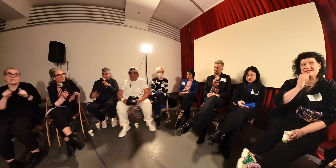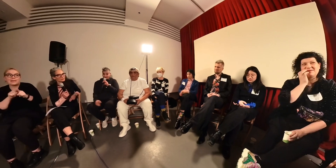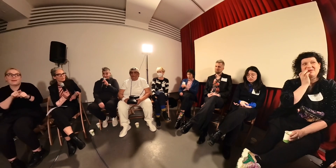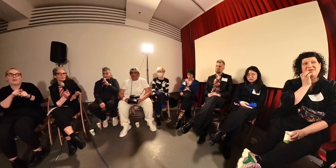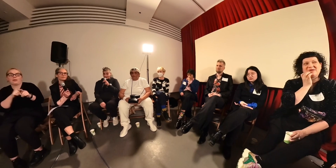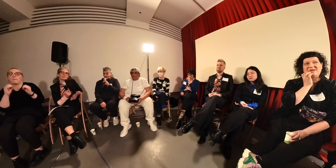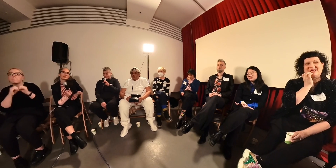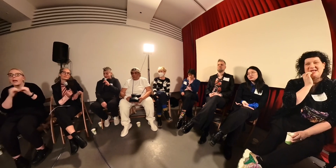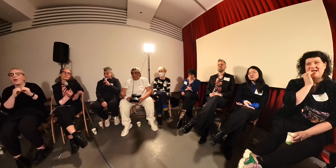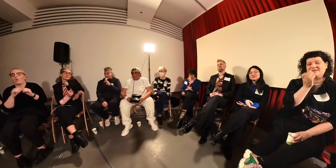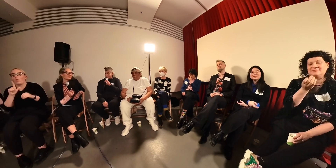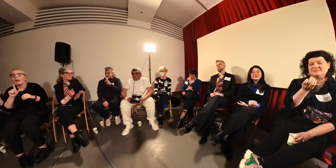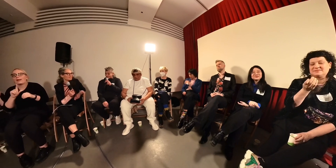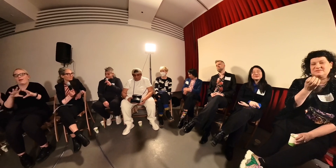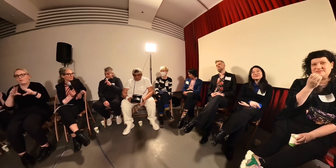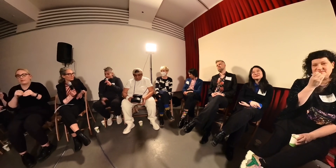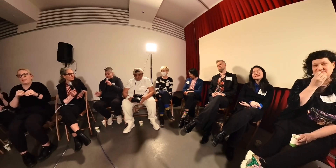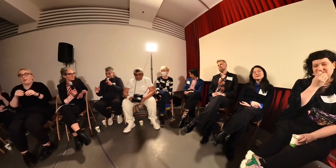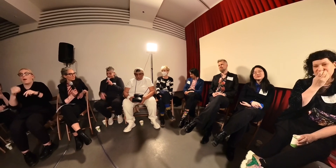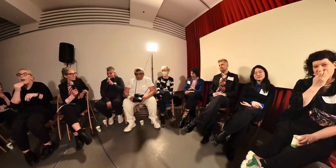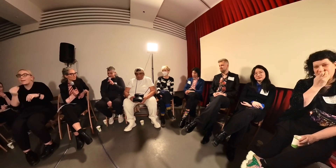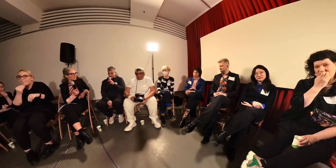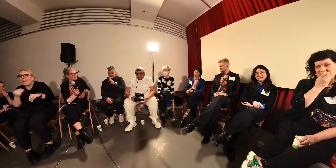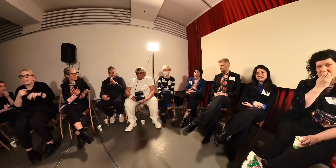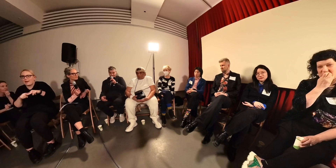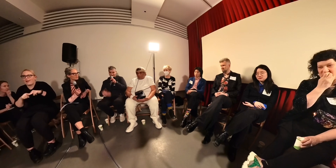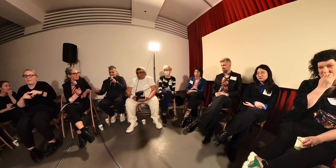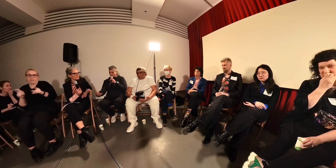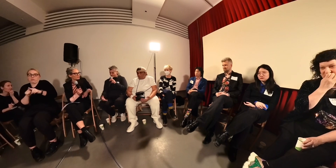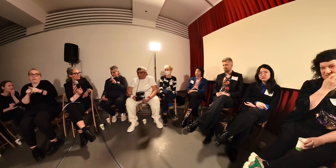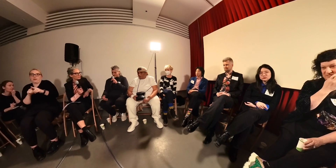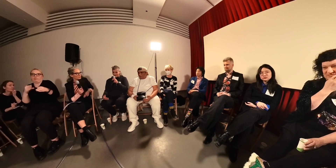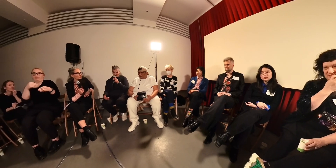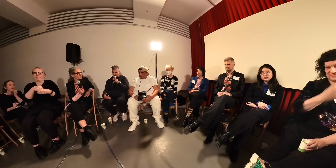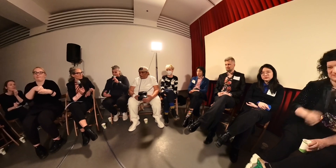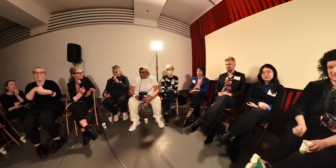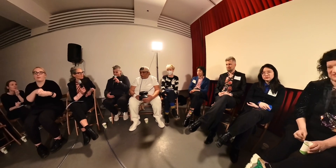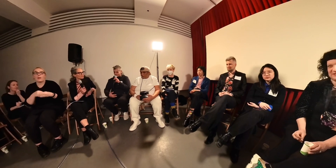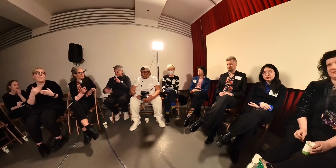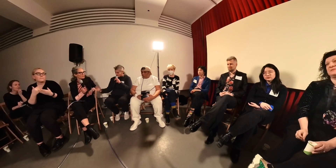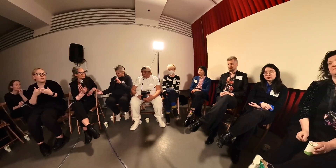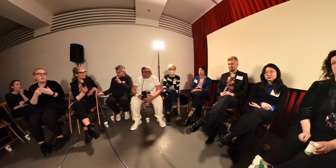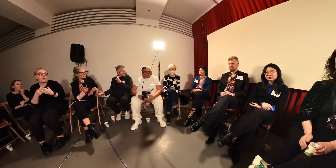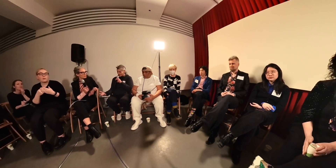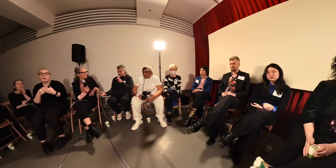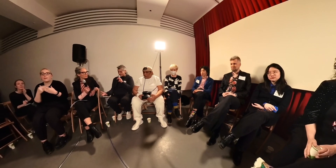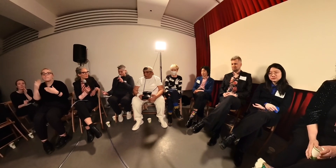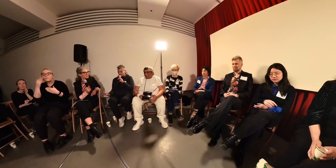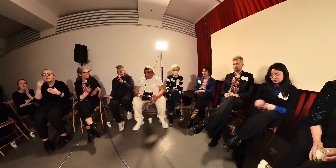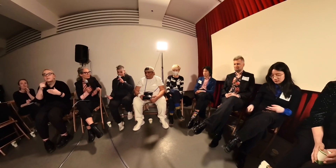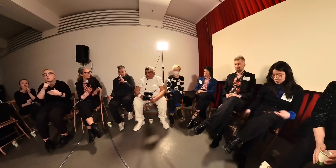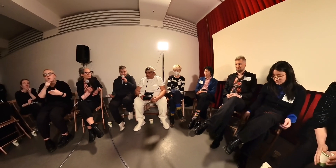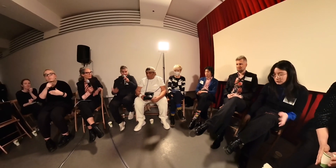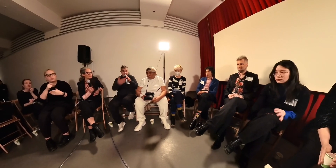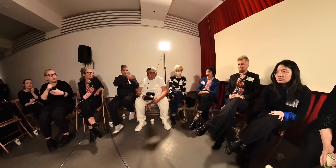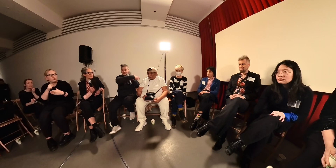tady. Jo, a tak jsme tak nějak, a teď my jsme čekali, že tam budeme mluvit s jedním gustodem a to, a teď